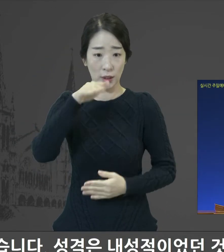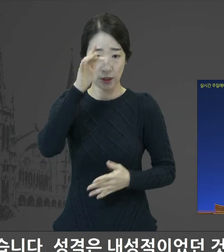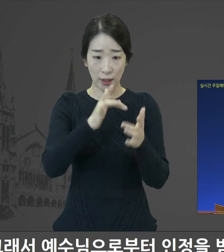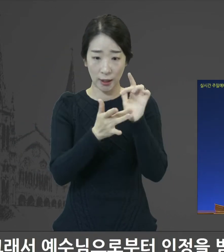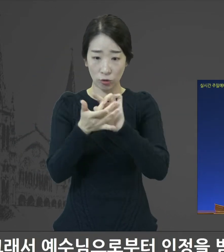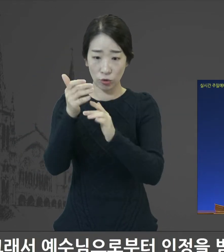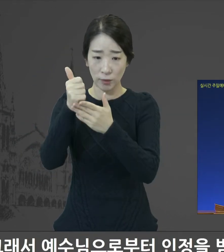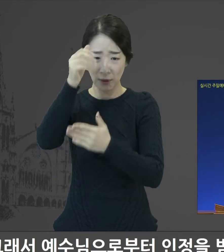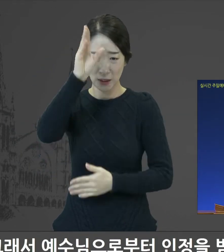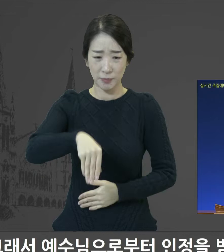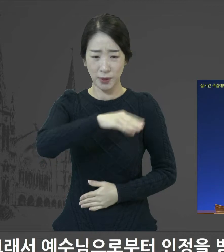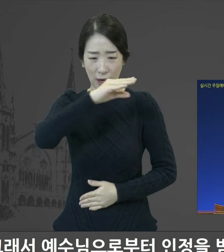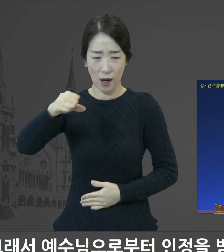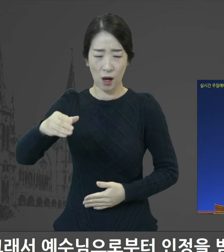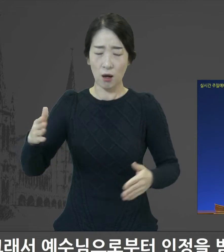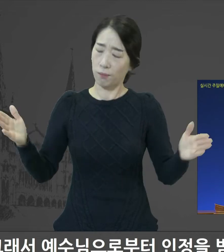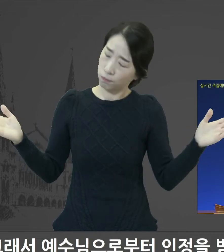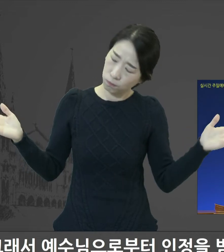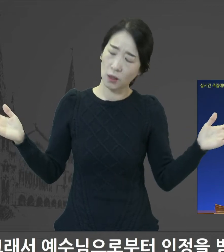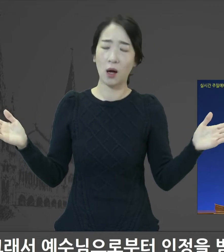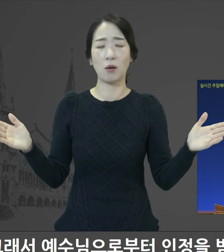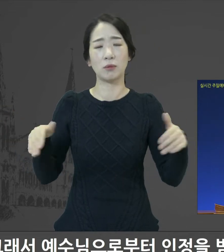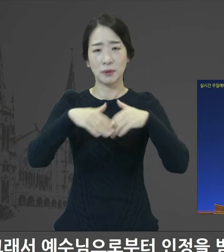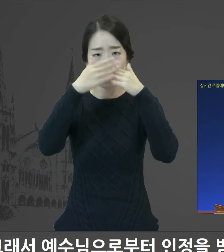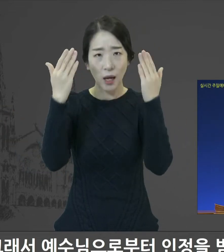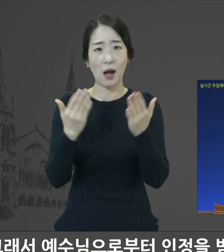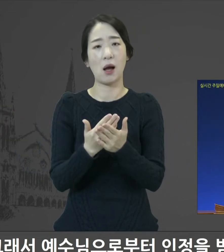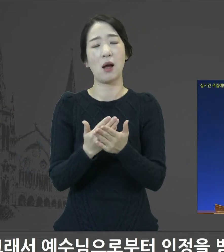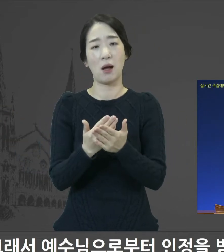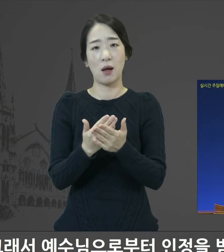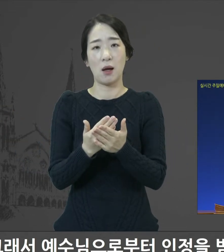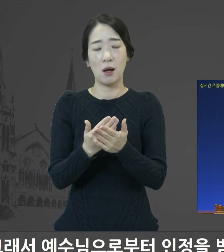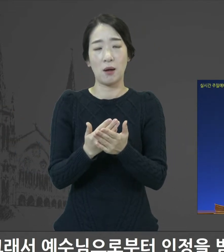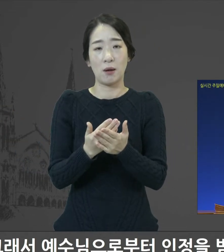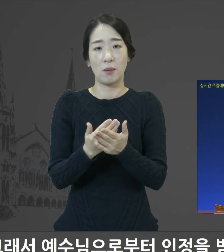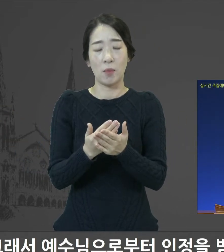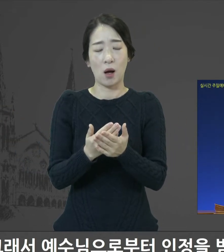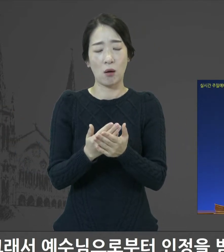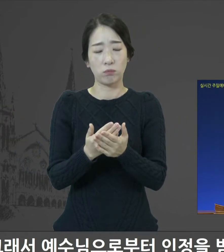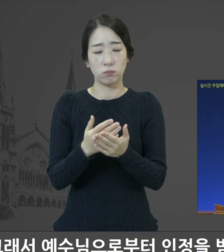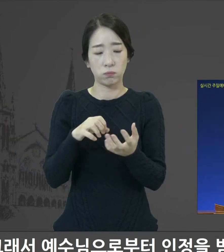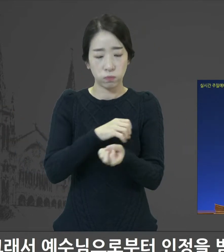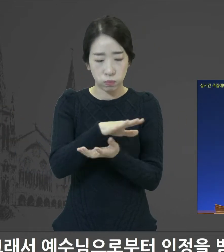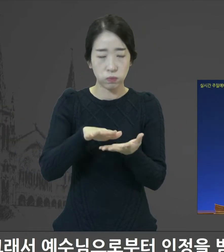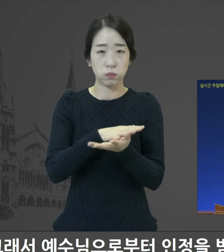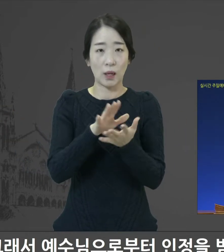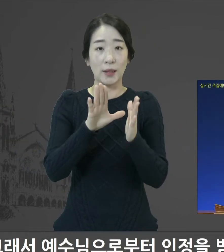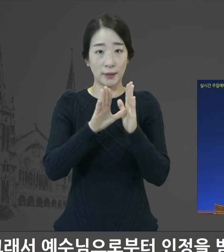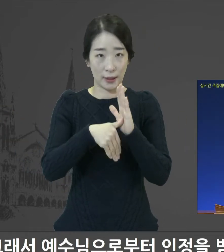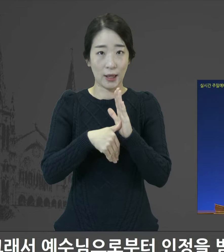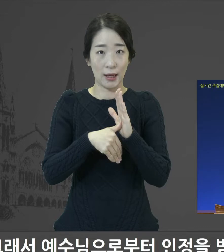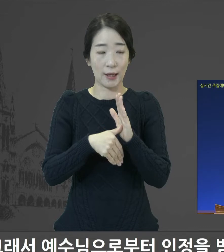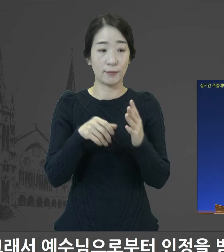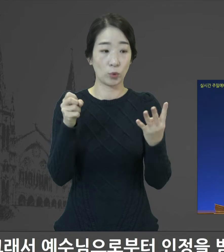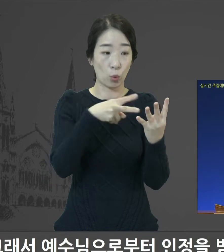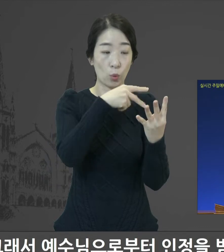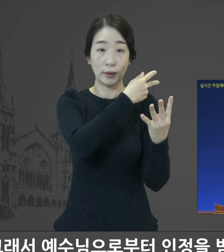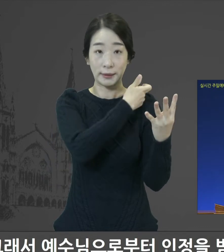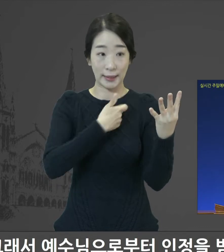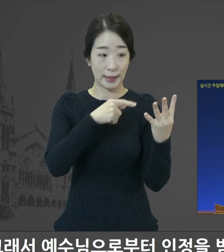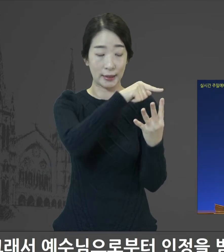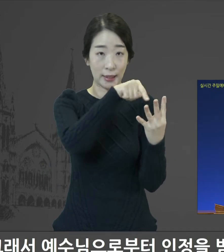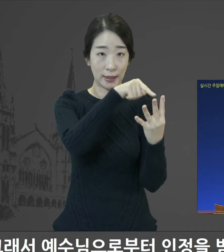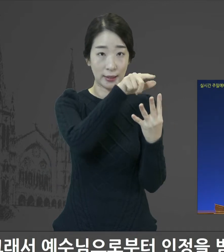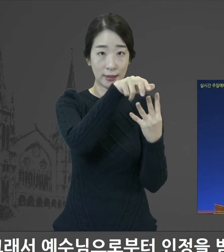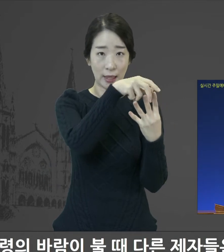성령의 바람이 불 때 다른 제자들은 다 복음을 들고 교회를 위해서, 말씀을 위해서 교회를 세우고